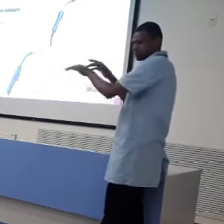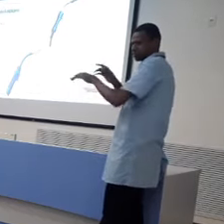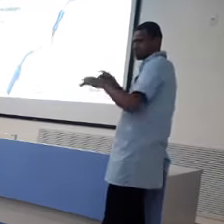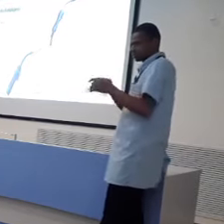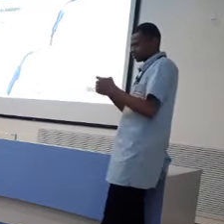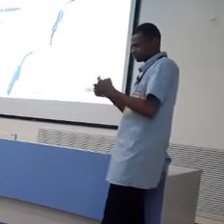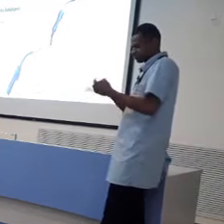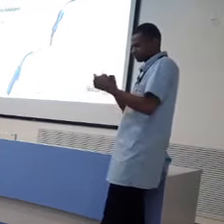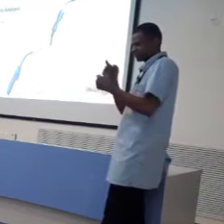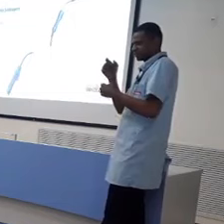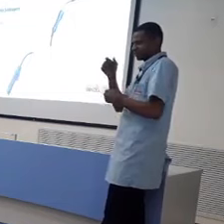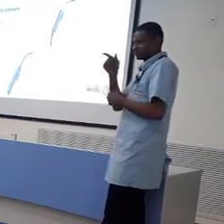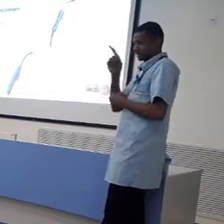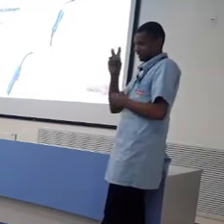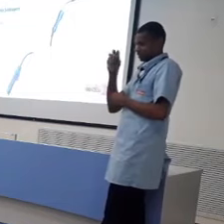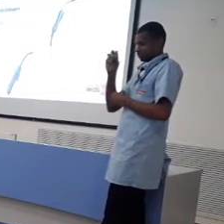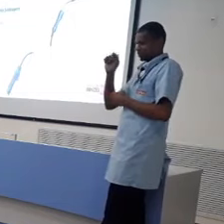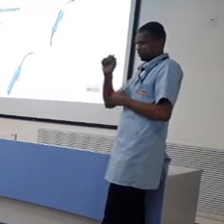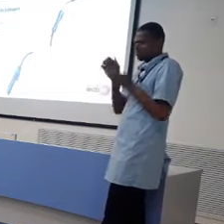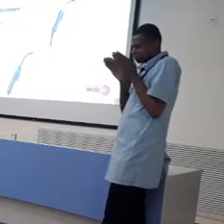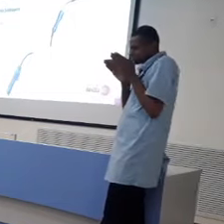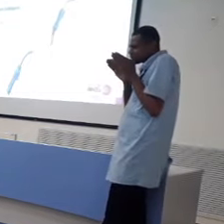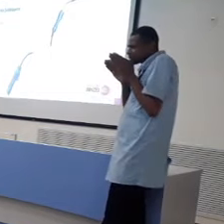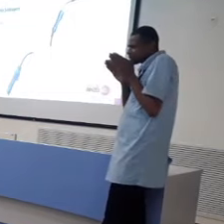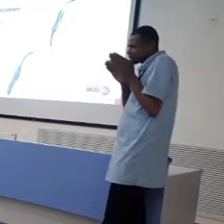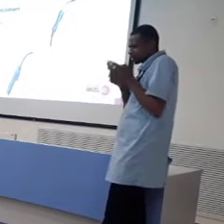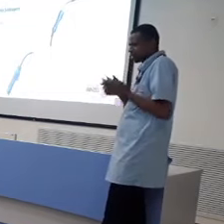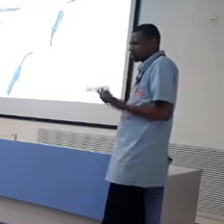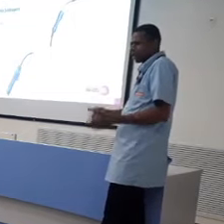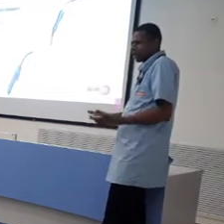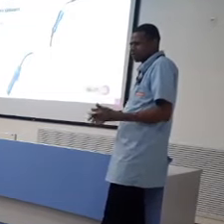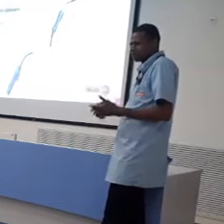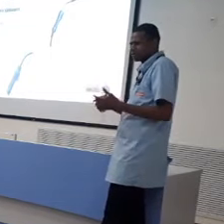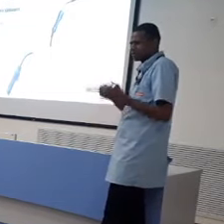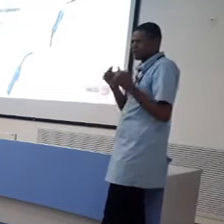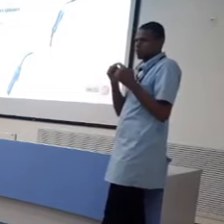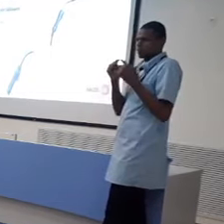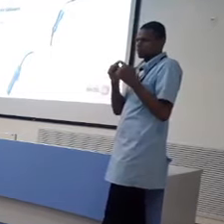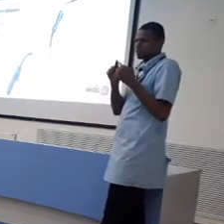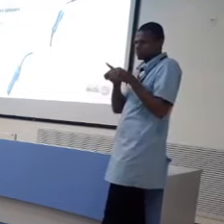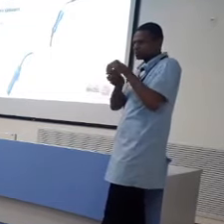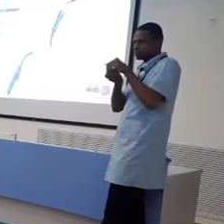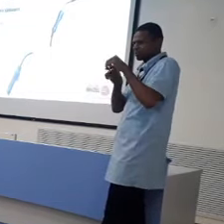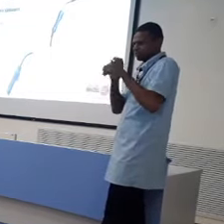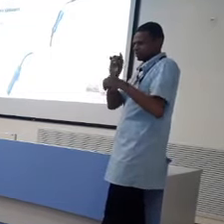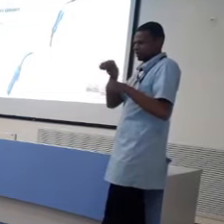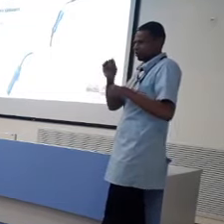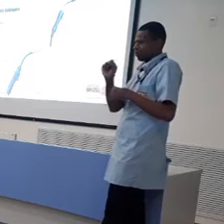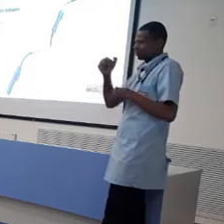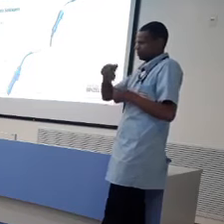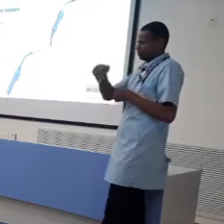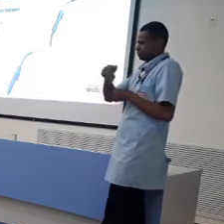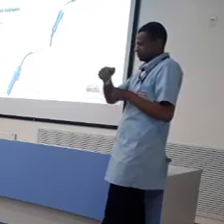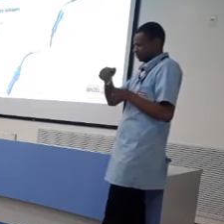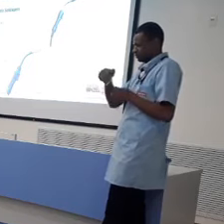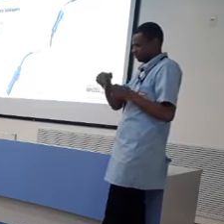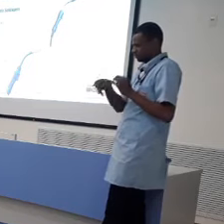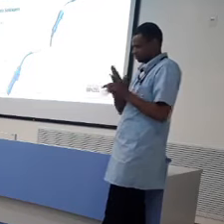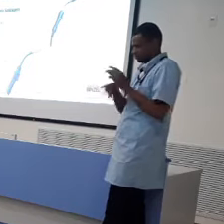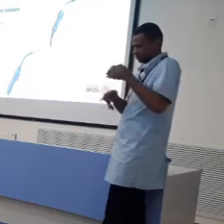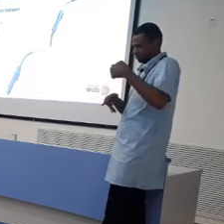ela é bem pequenininha, ela é leve, mas é o quê? Para trabalhar com um arame no máximo em 0,8, por exemplo. Aí o